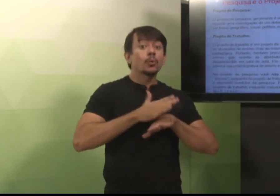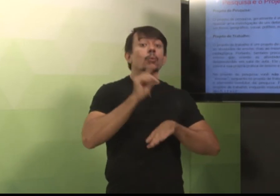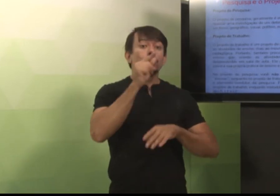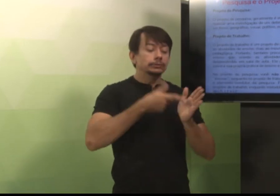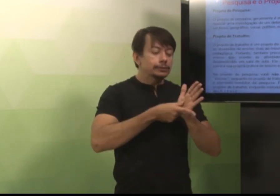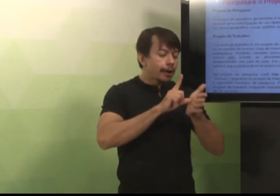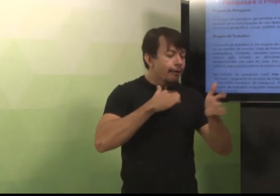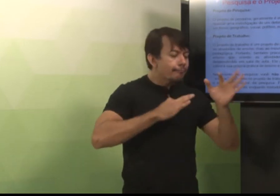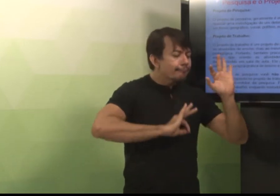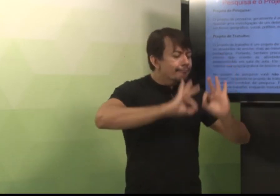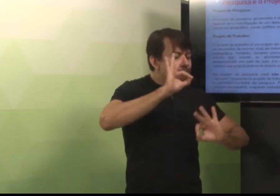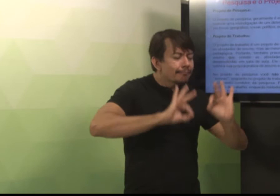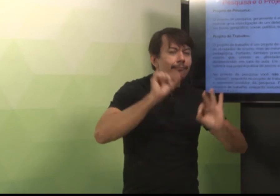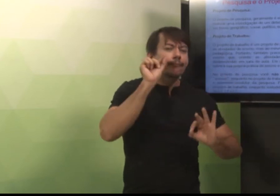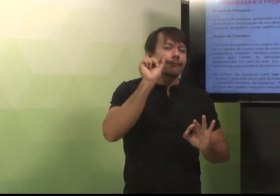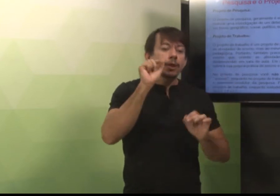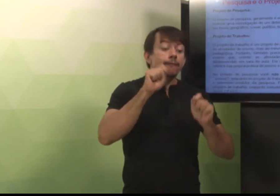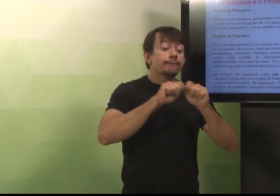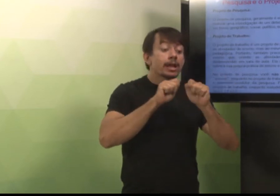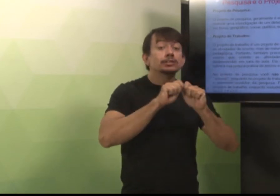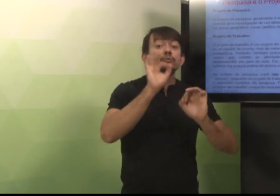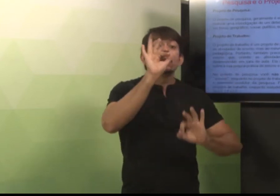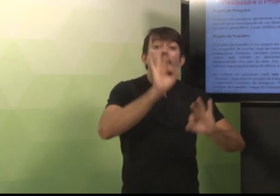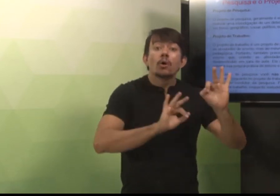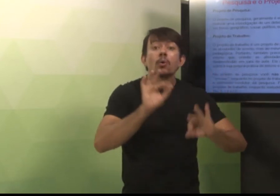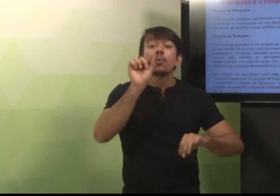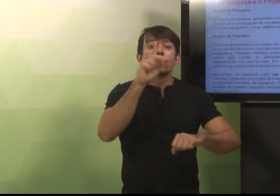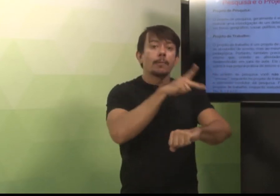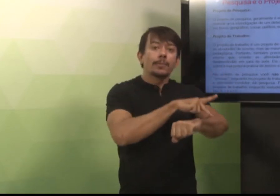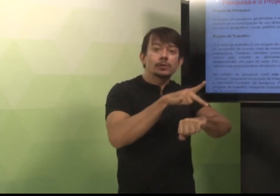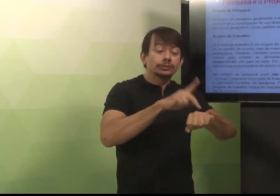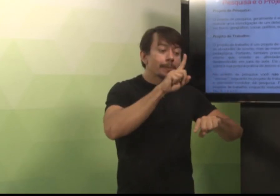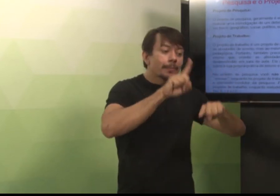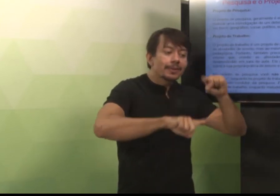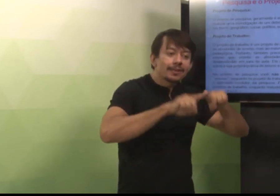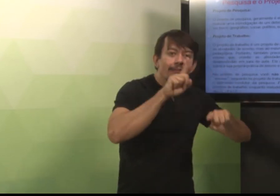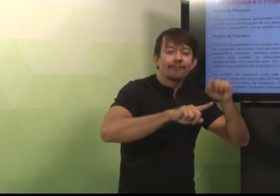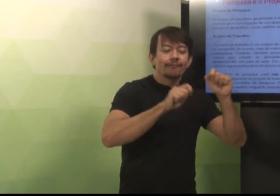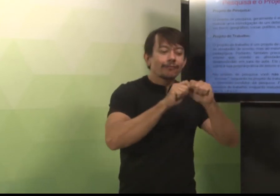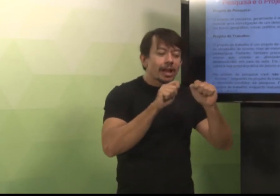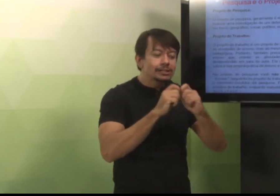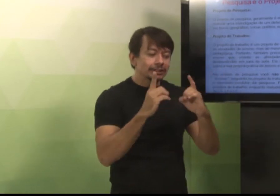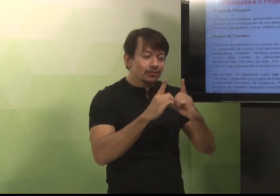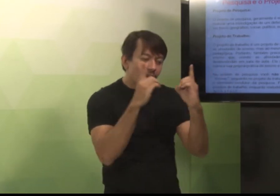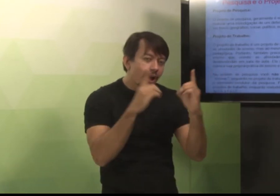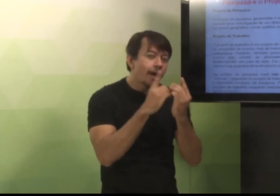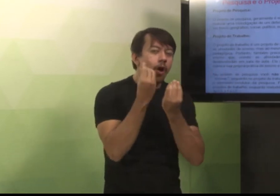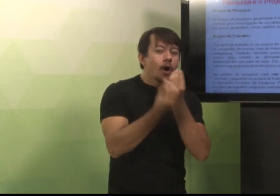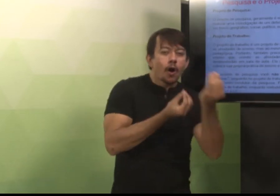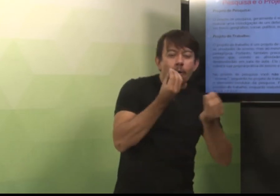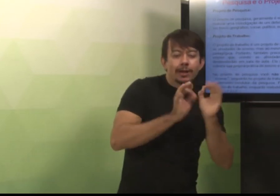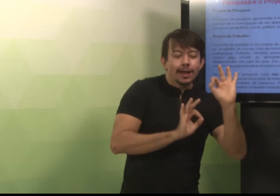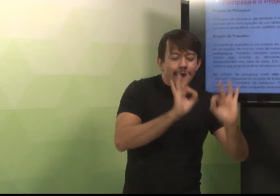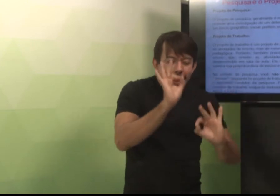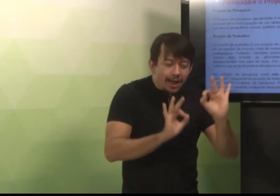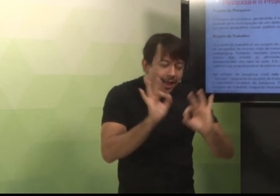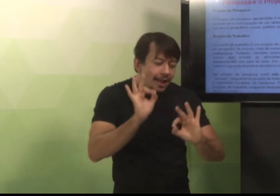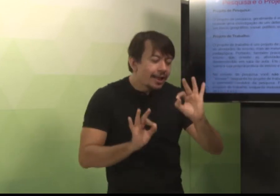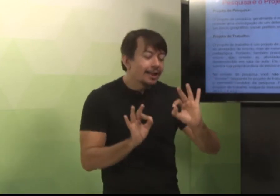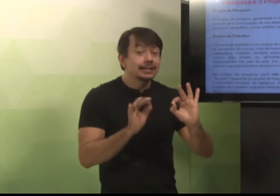faz parte da nossa disciplina de estágio e nós vamos saber como organizar material didático,